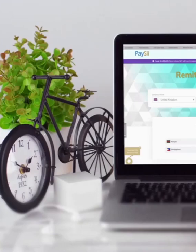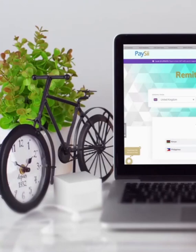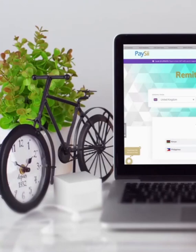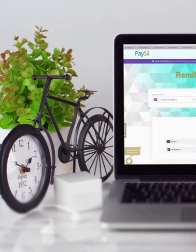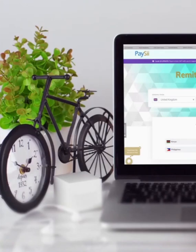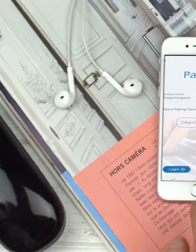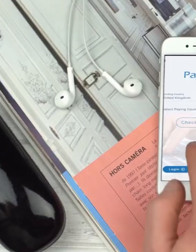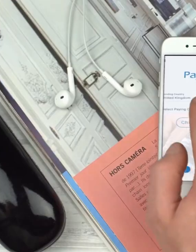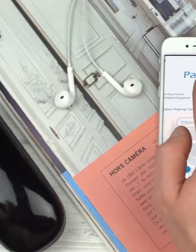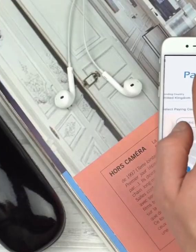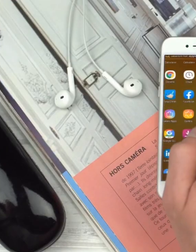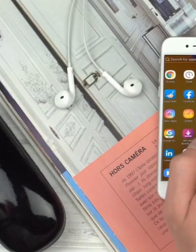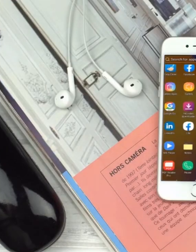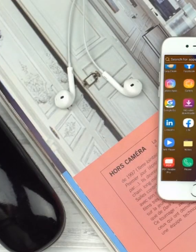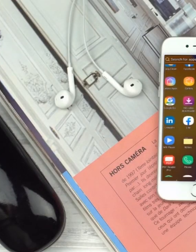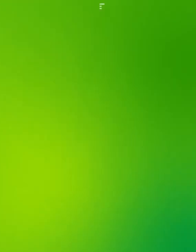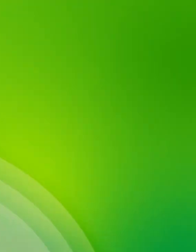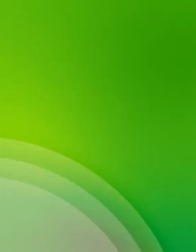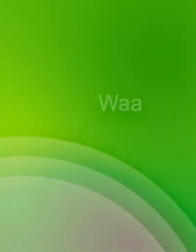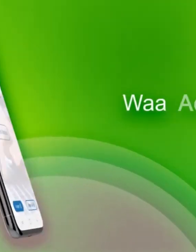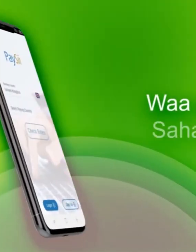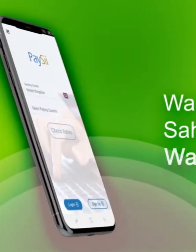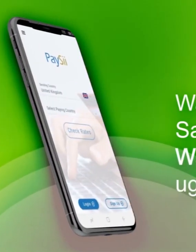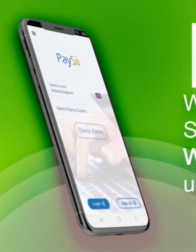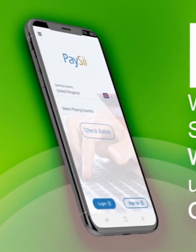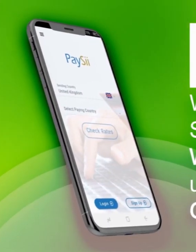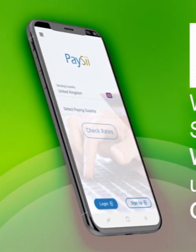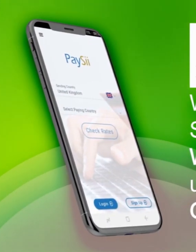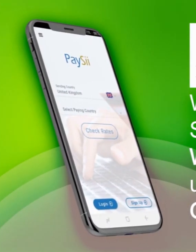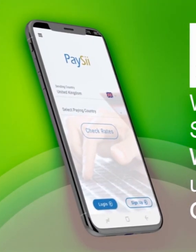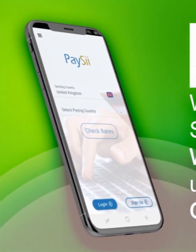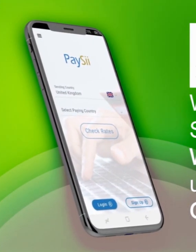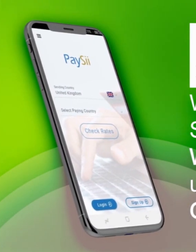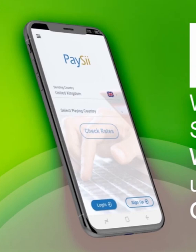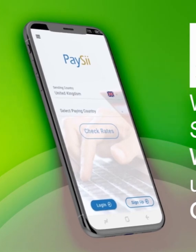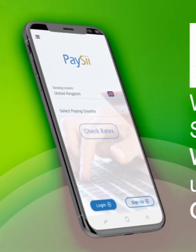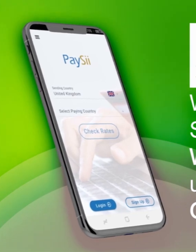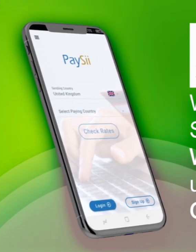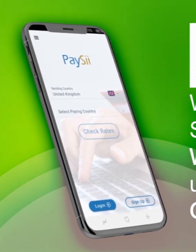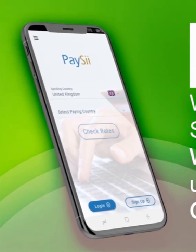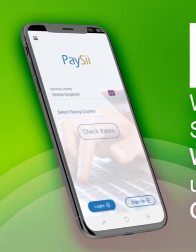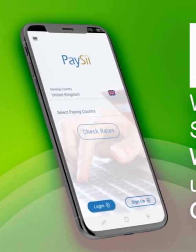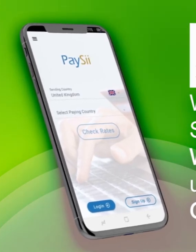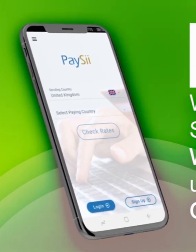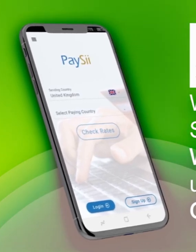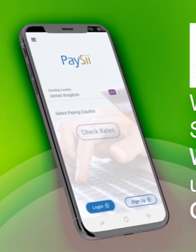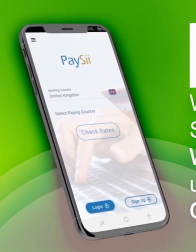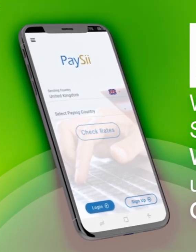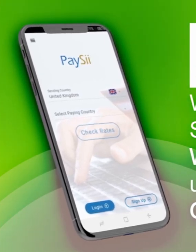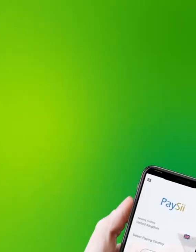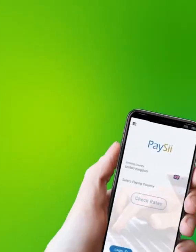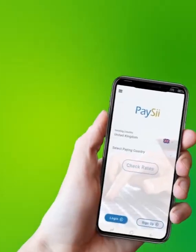karaan eheladooda iyo asxaabtooda. Appka PC waxaad si fudud lacag ugu diri kartaa adigoo gurigaaga jooga.